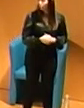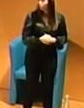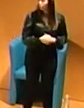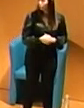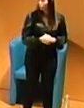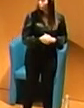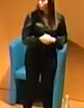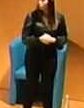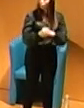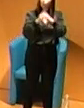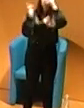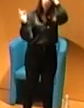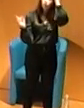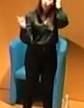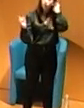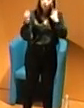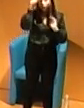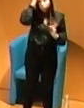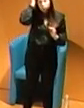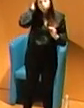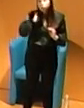Peut-être qu'on pourrait lancer.